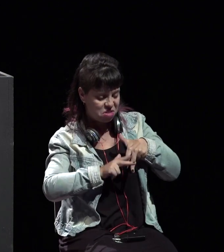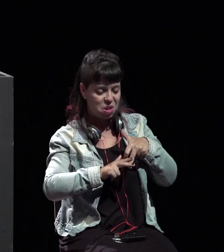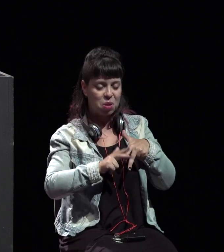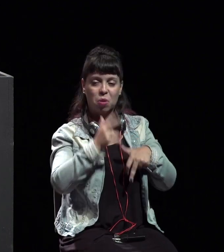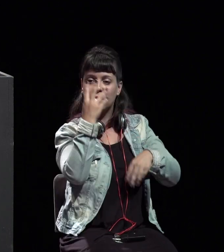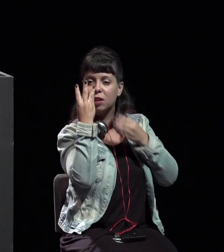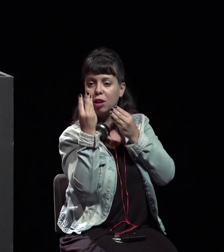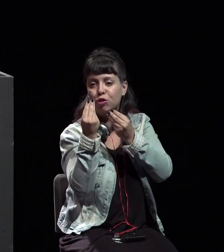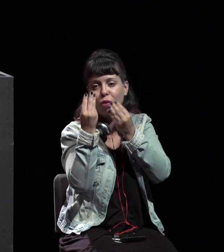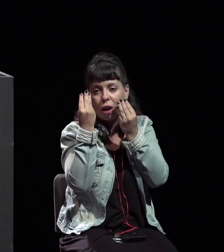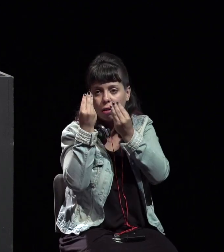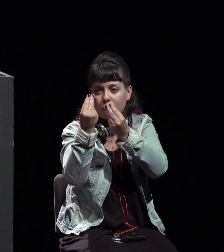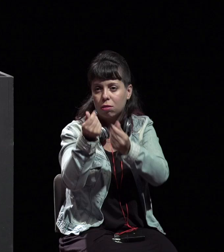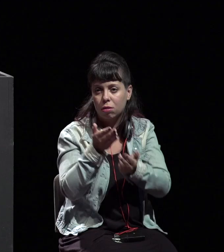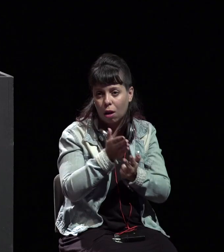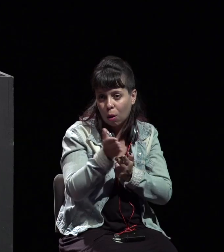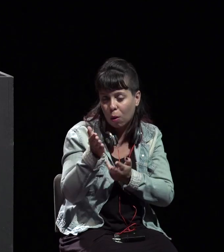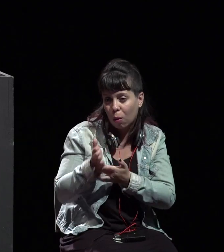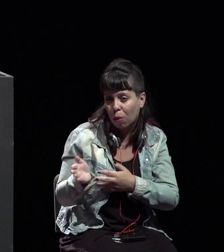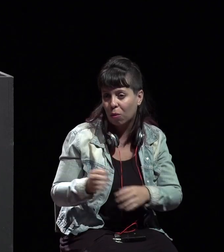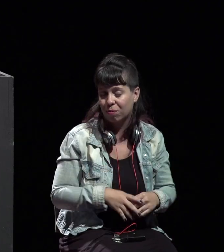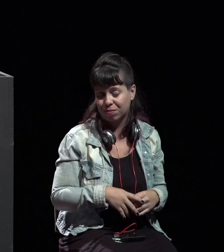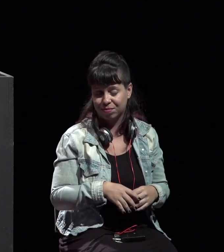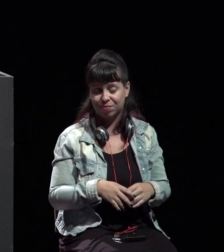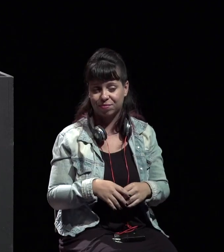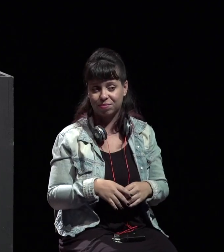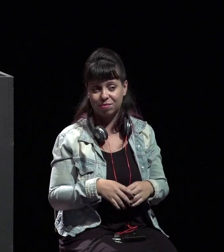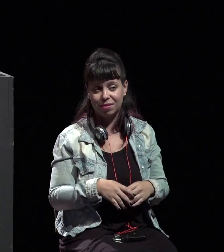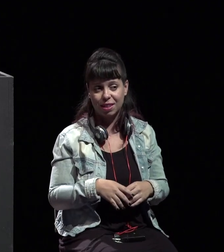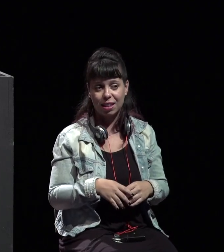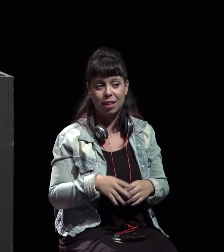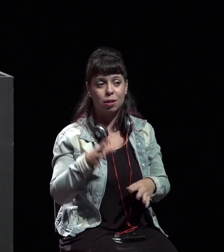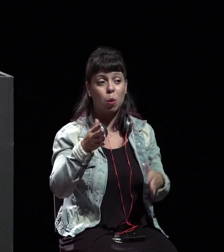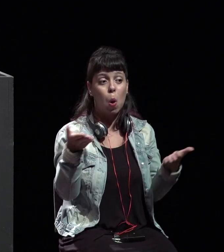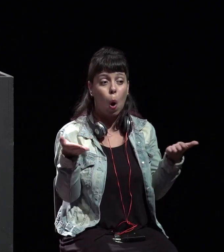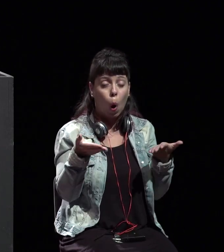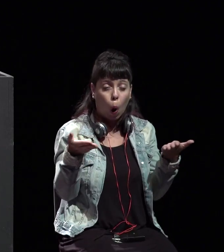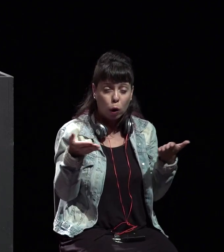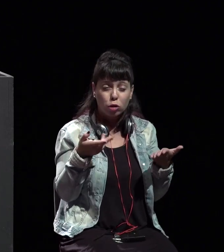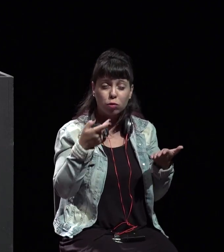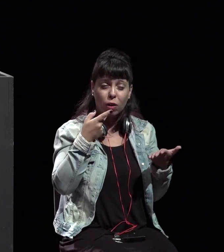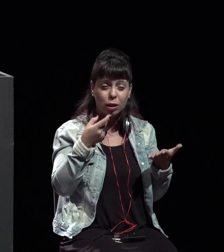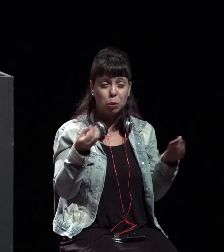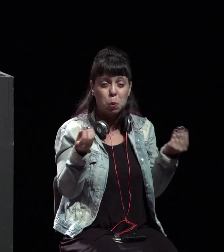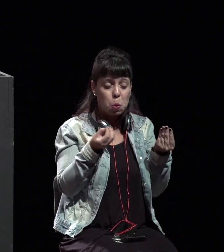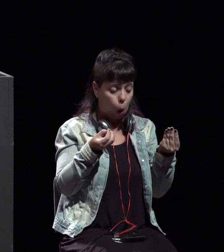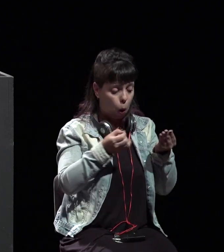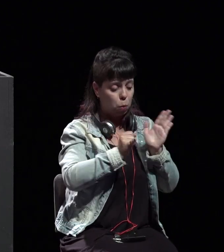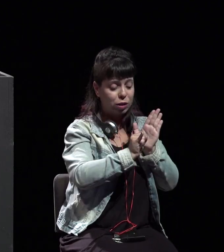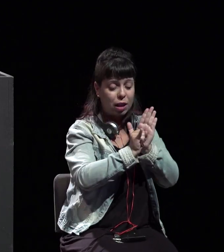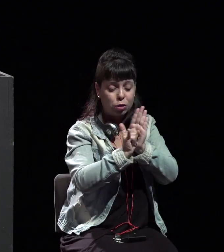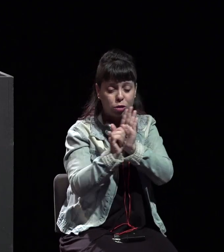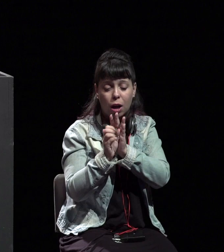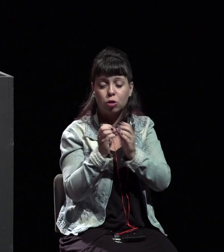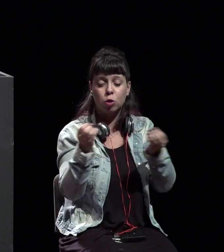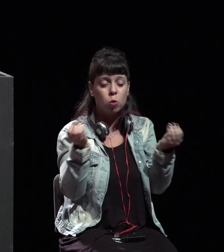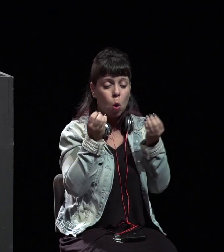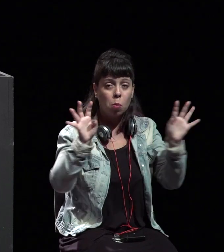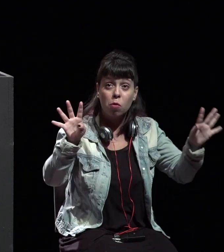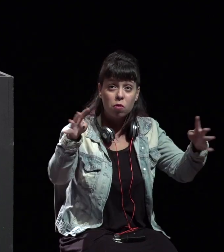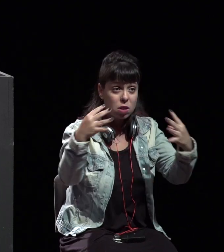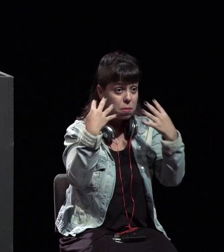outros. As discussões em torno das novas ordens de representação, novos regimes de